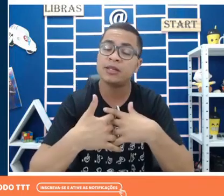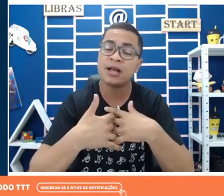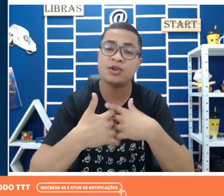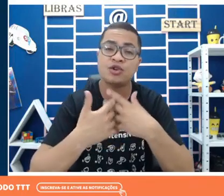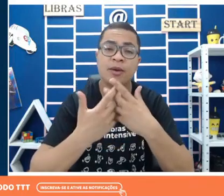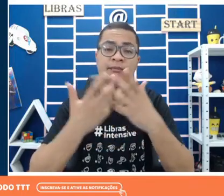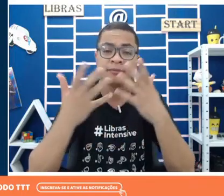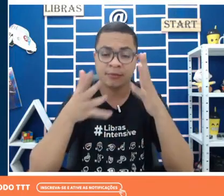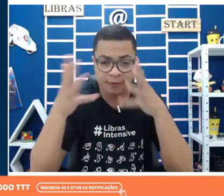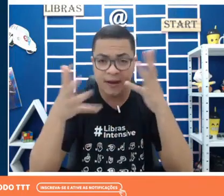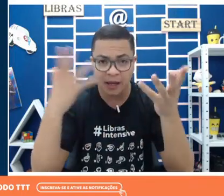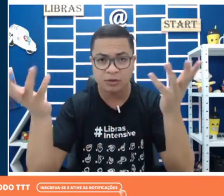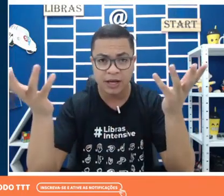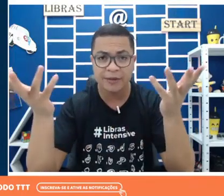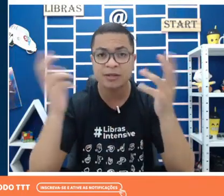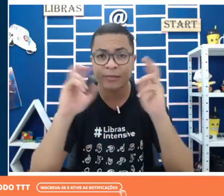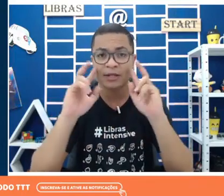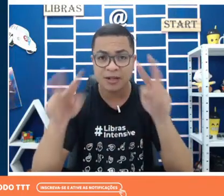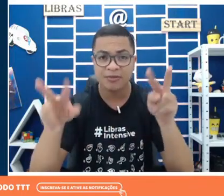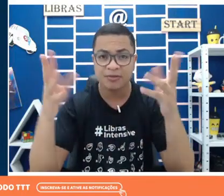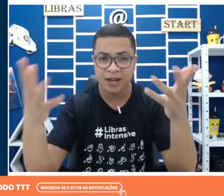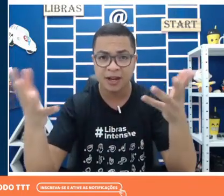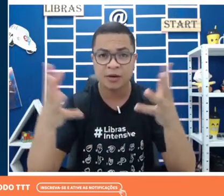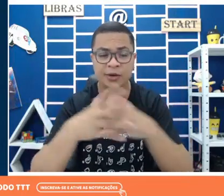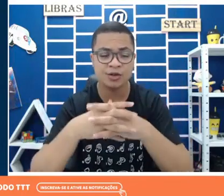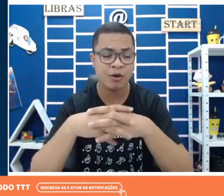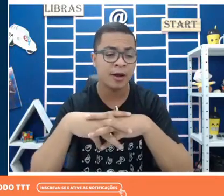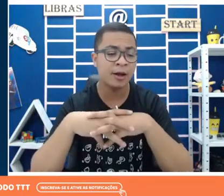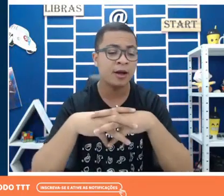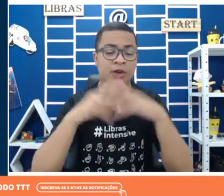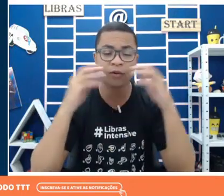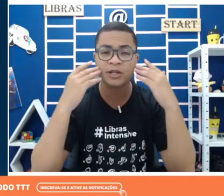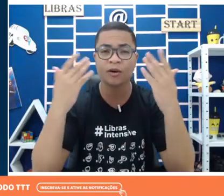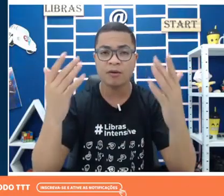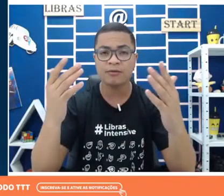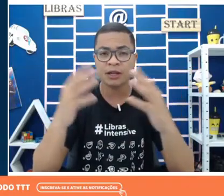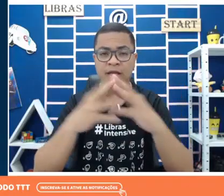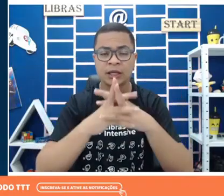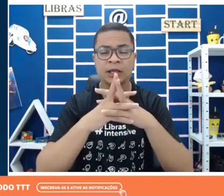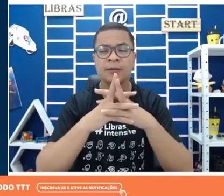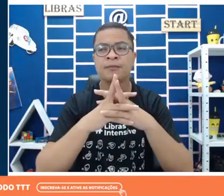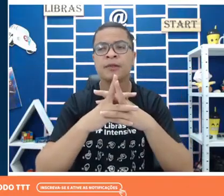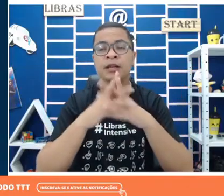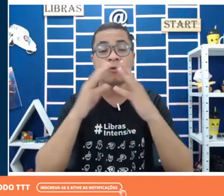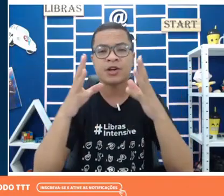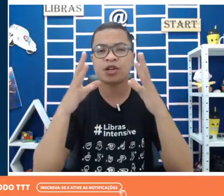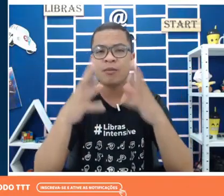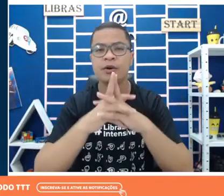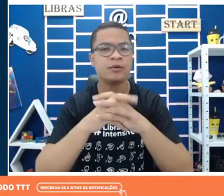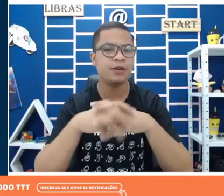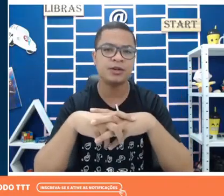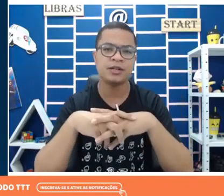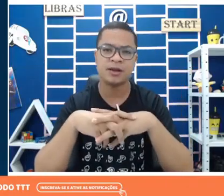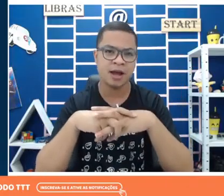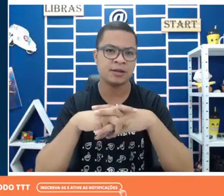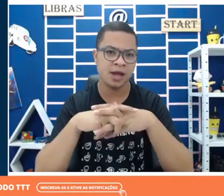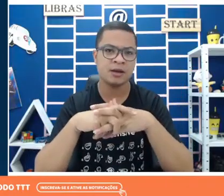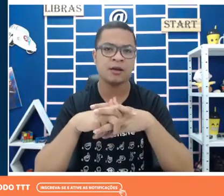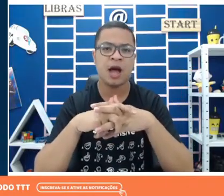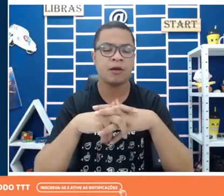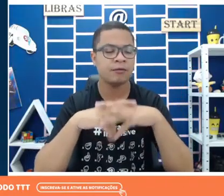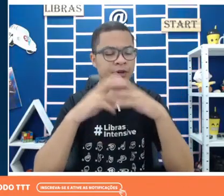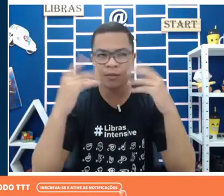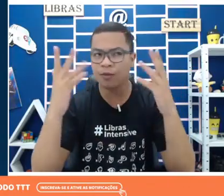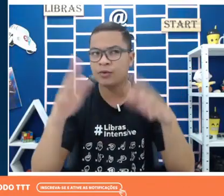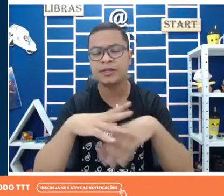E a língua de sinais é um idioma feito, né? Você precisa ver o idioma. Então é como você só ouvir, né? Então veja muito vídeo de sinais,